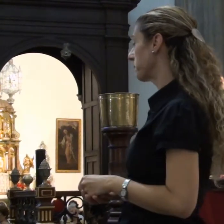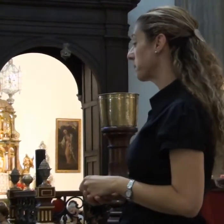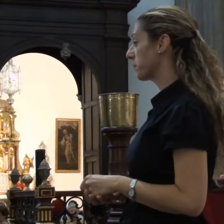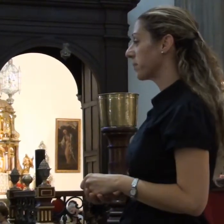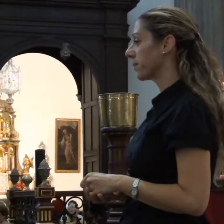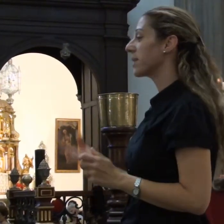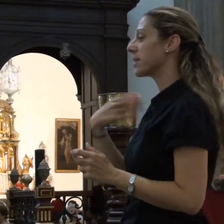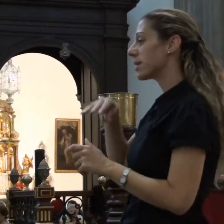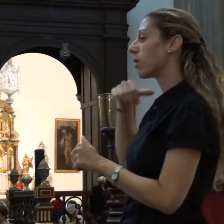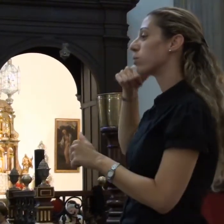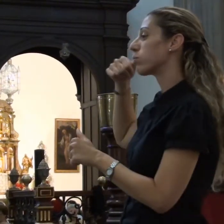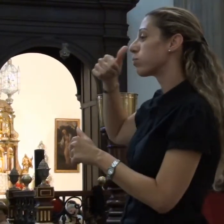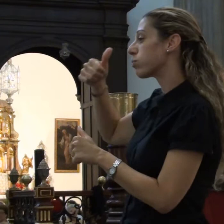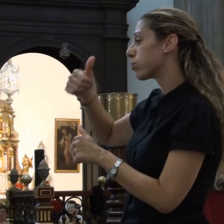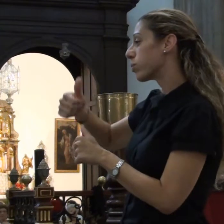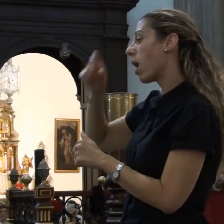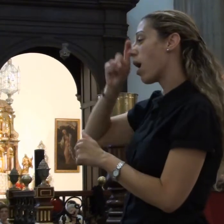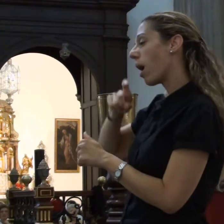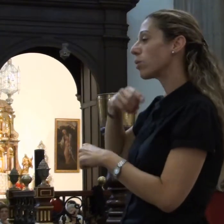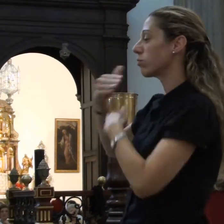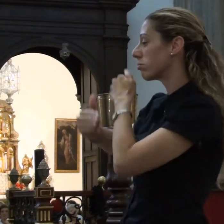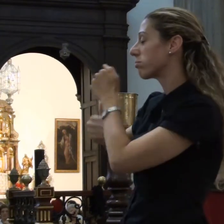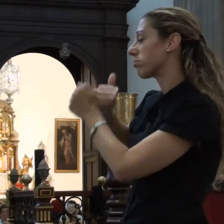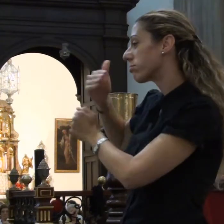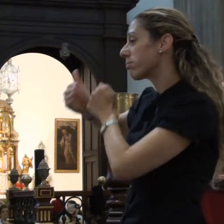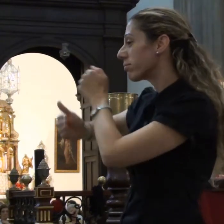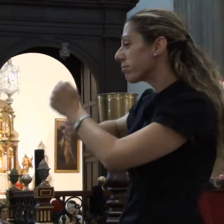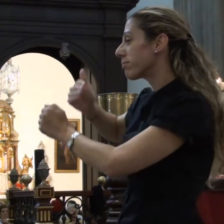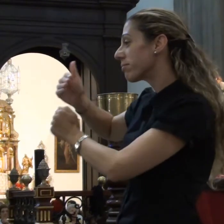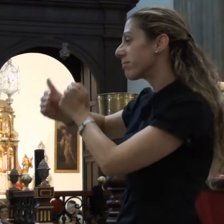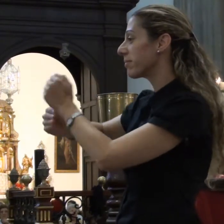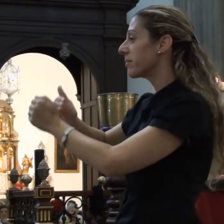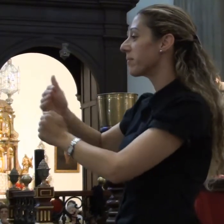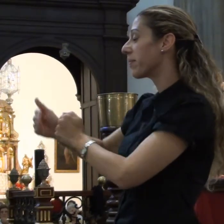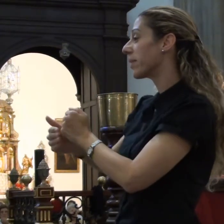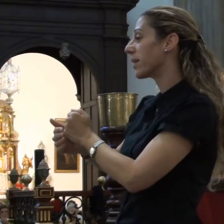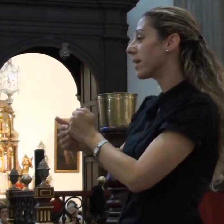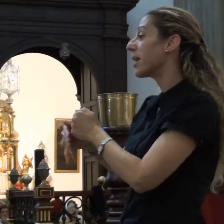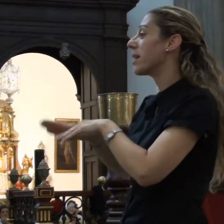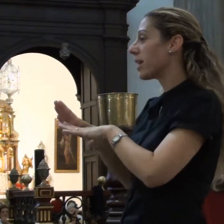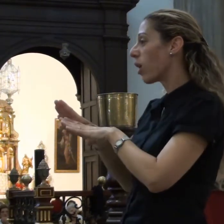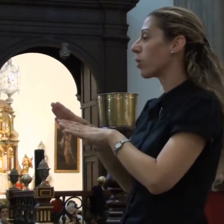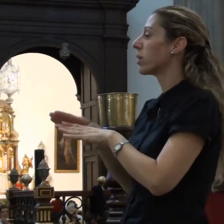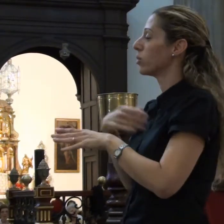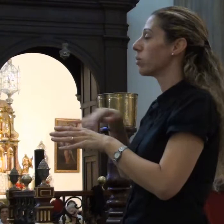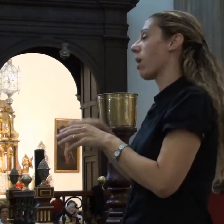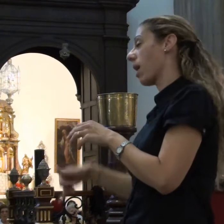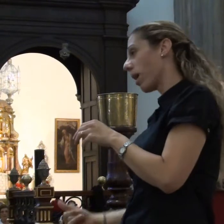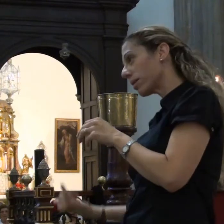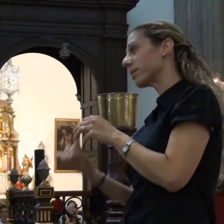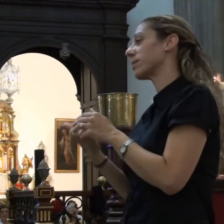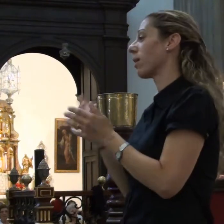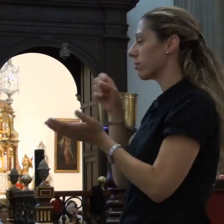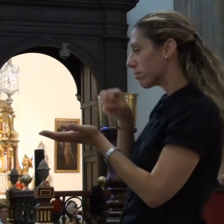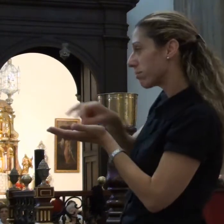han pasado los años y aunque abrí en alcanzación